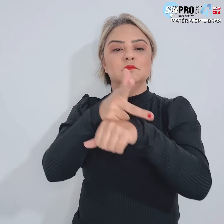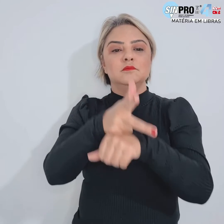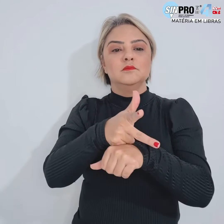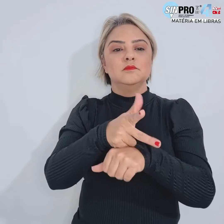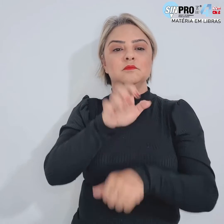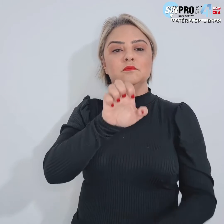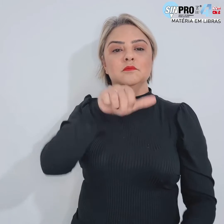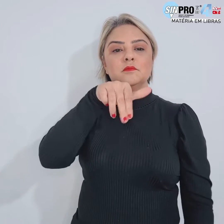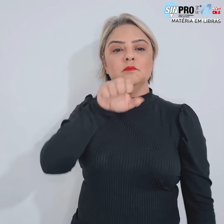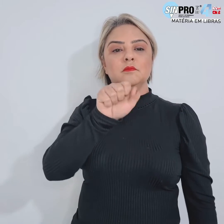Camarão.